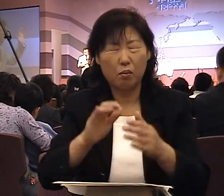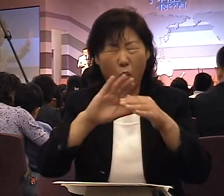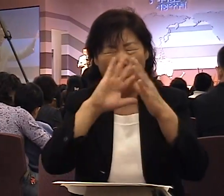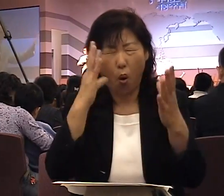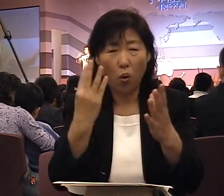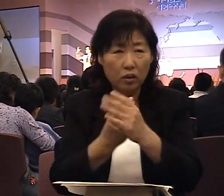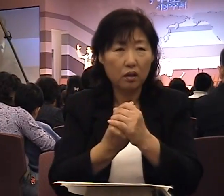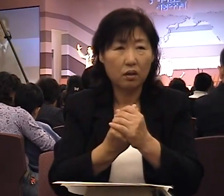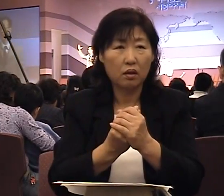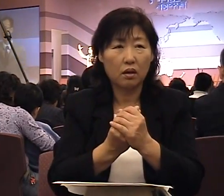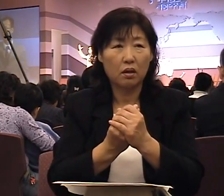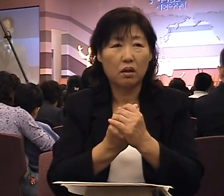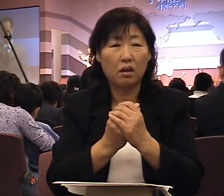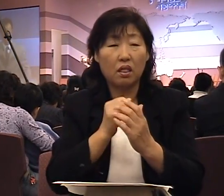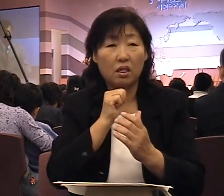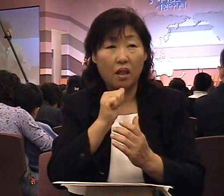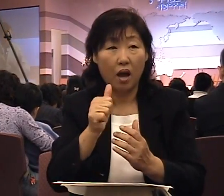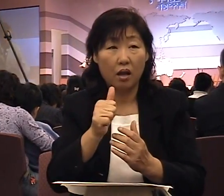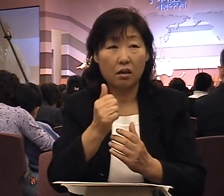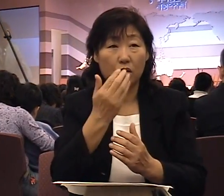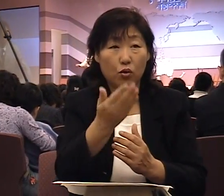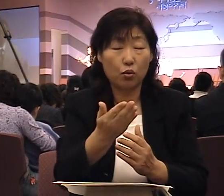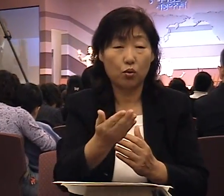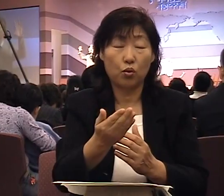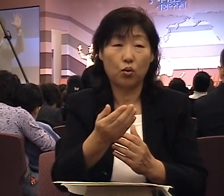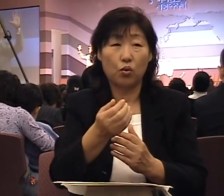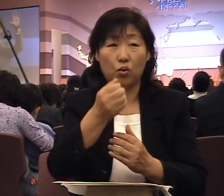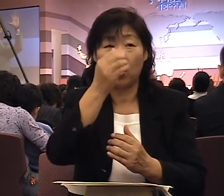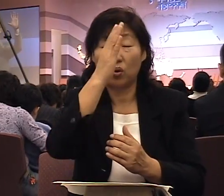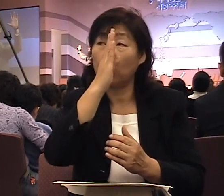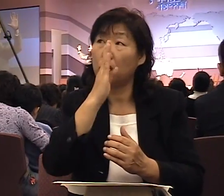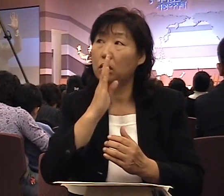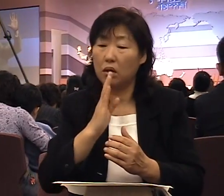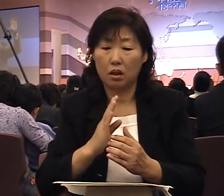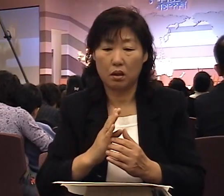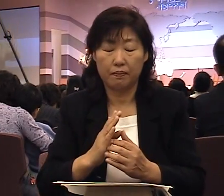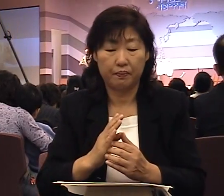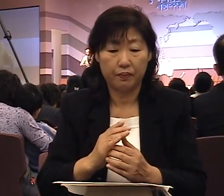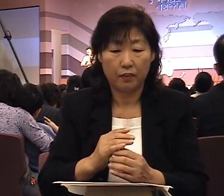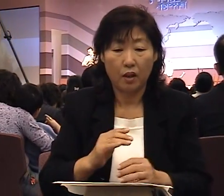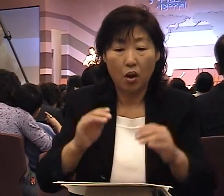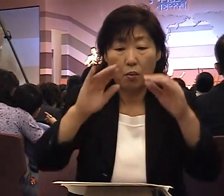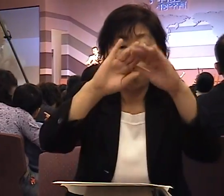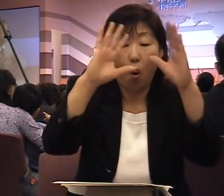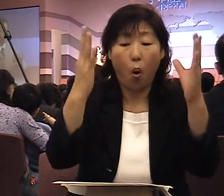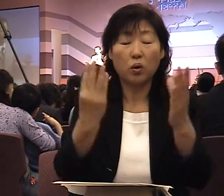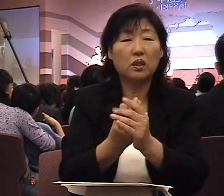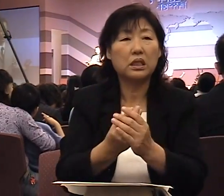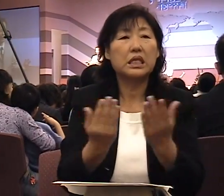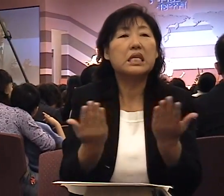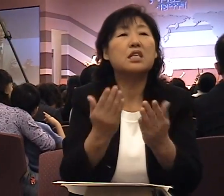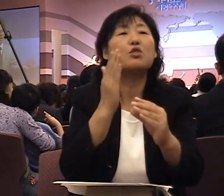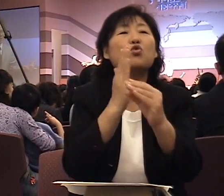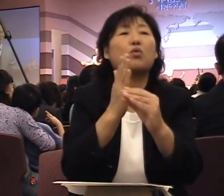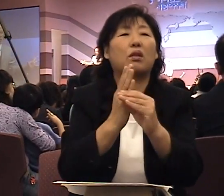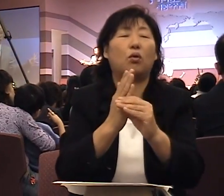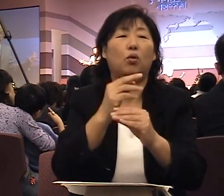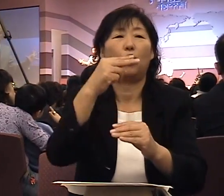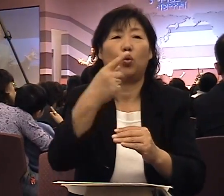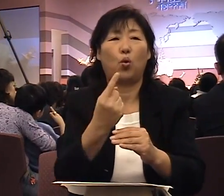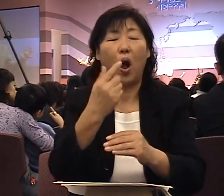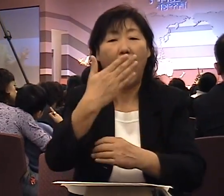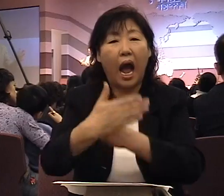것도 not you but God. Life is not good but God is good. 이 모든 일 중에도